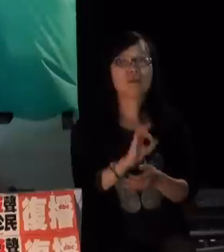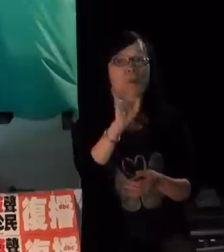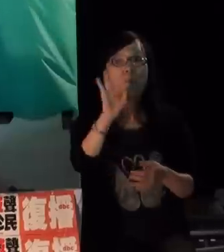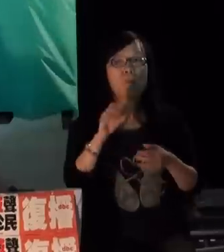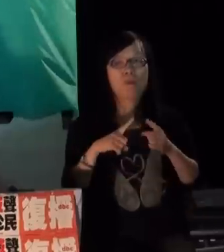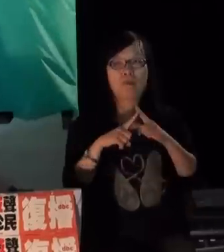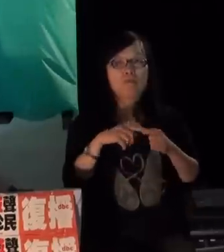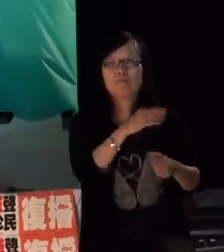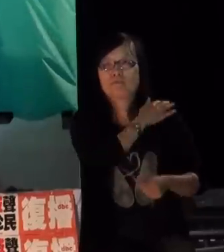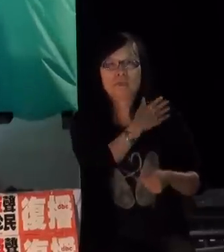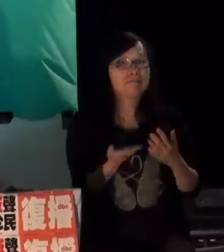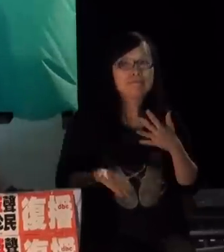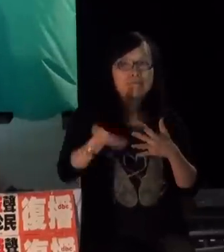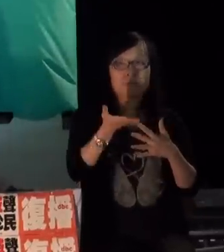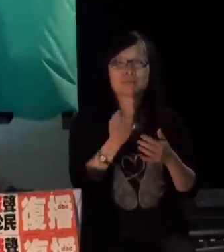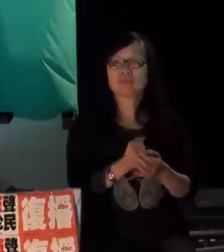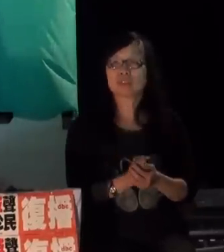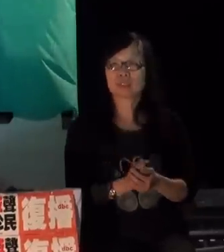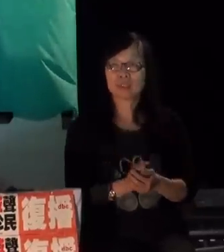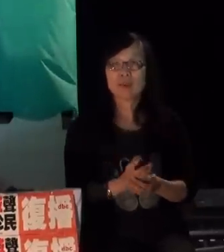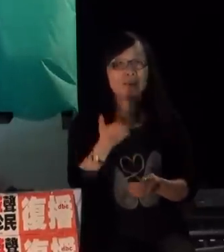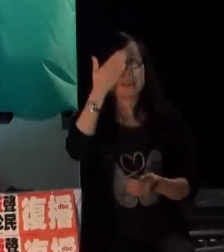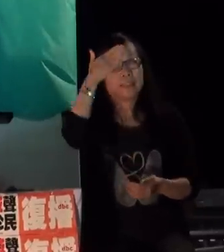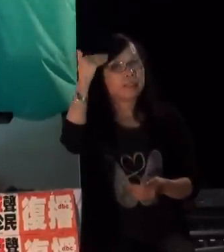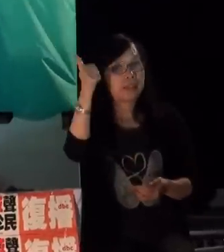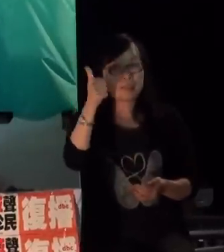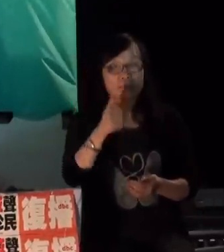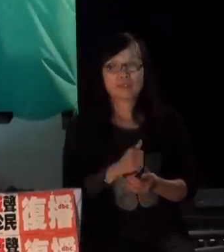局長喎。 咁佢又真係夠運喎，